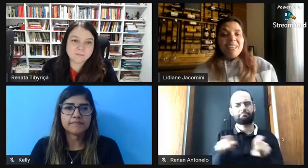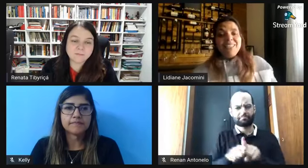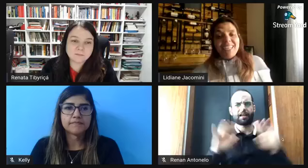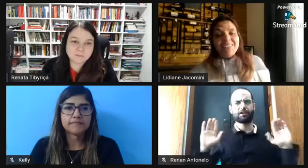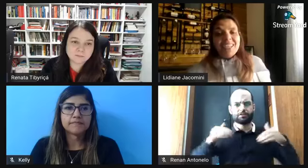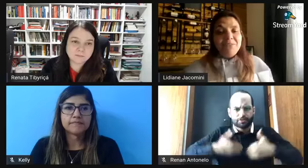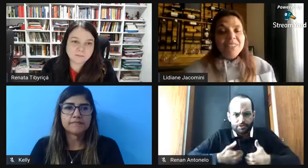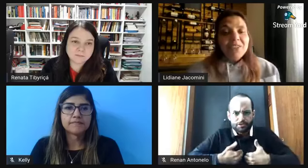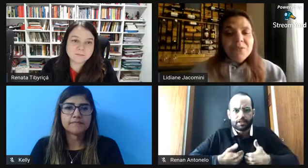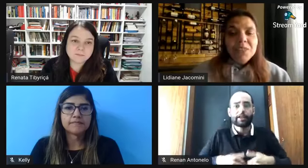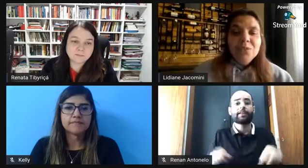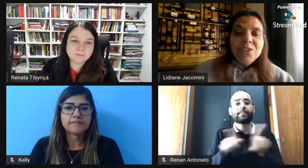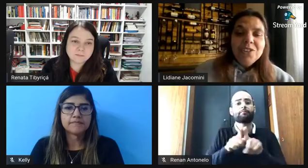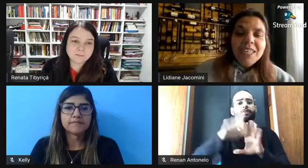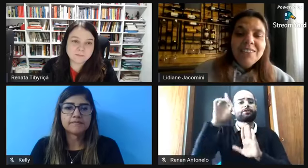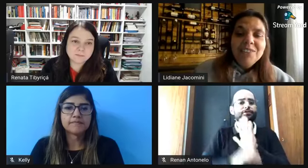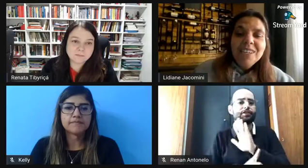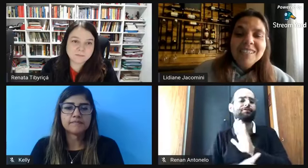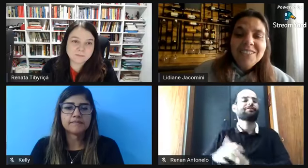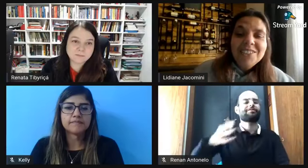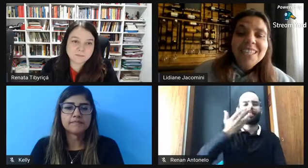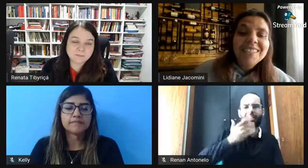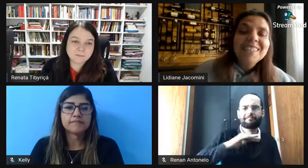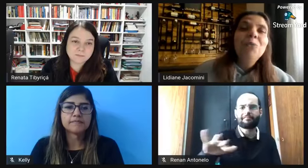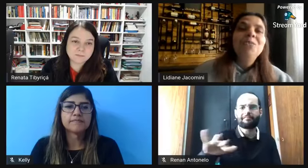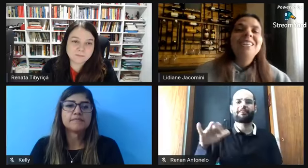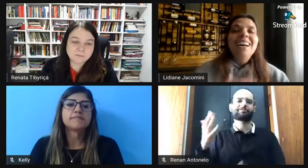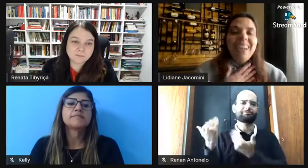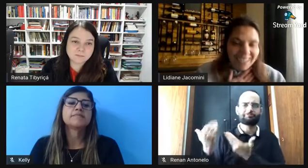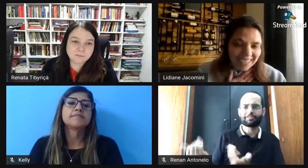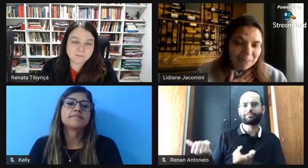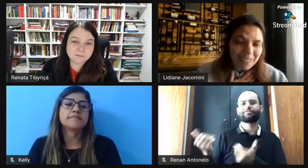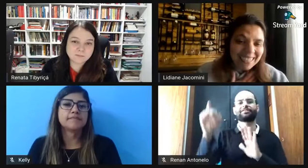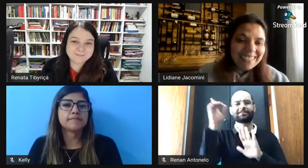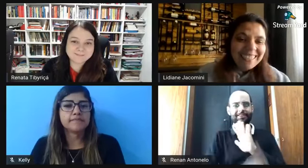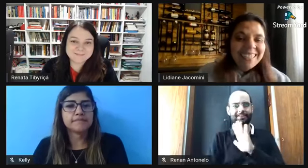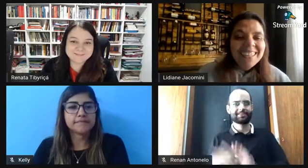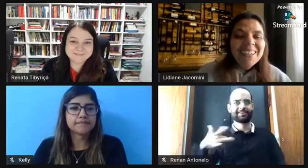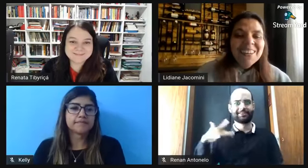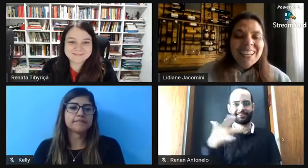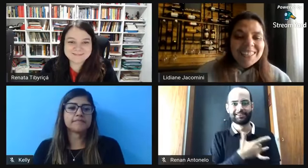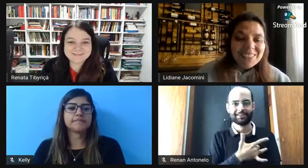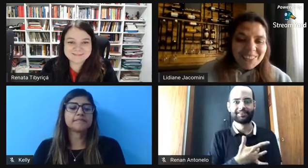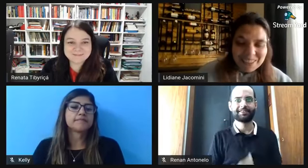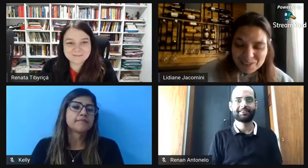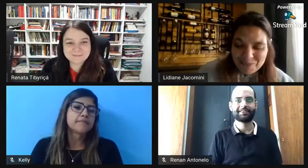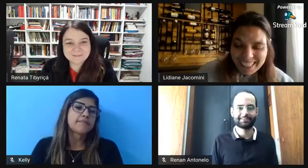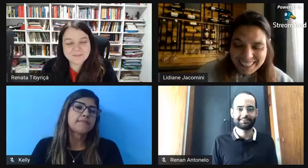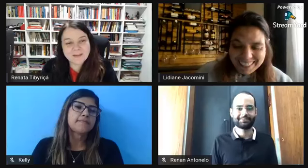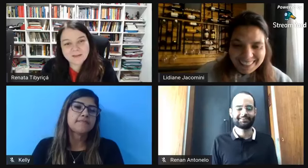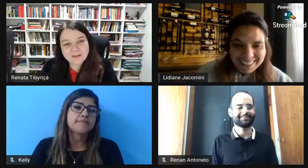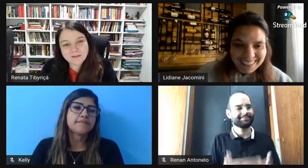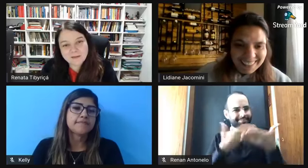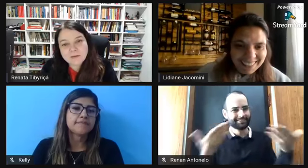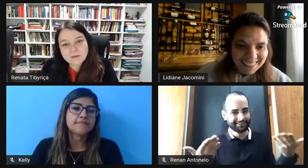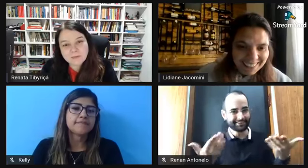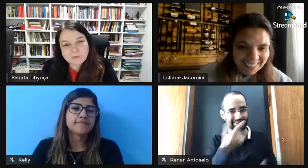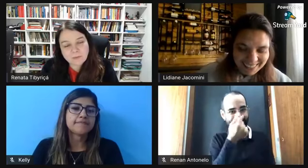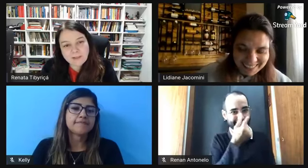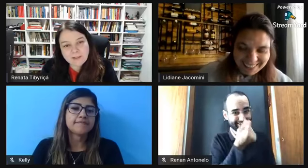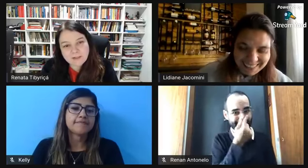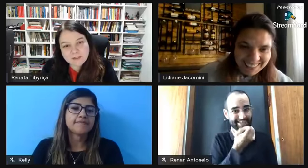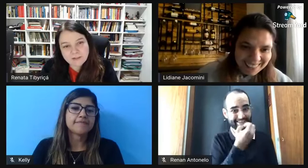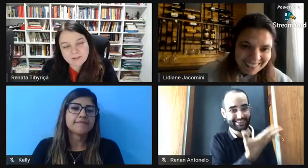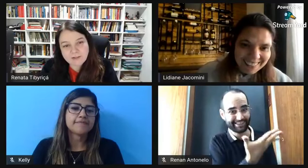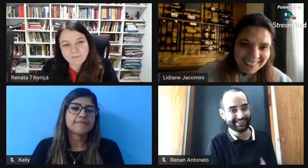e também direito da infância e juventude, direito à educação e direito à saúde. Respirar. Olá, doutora, tudo bem?